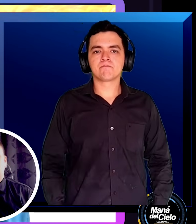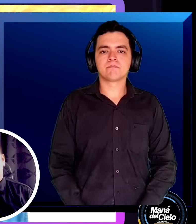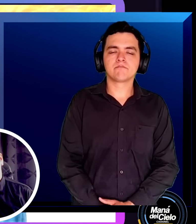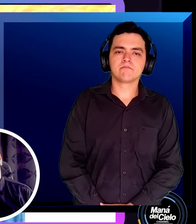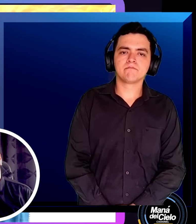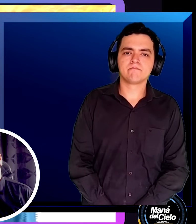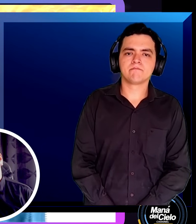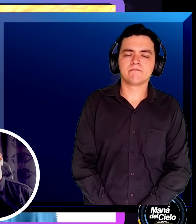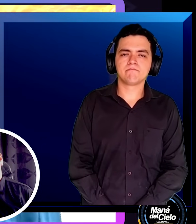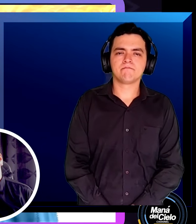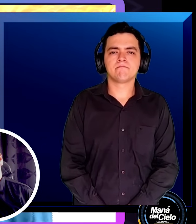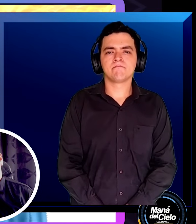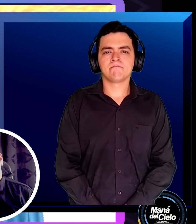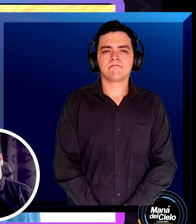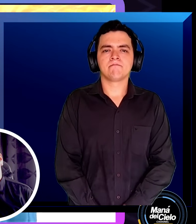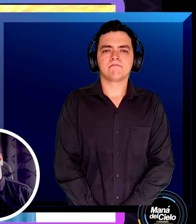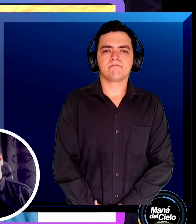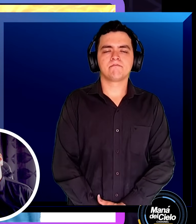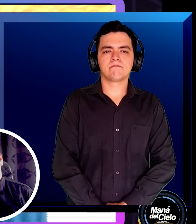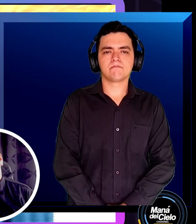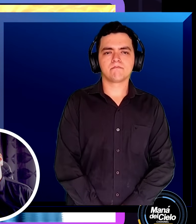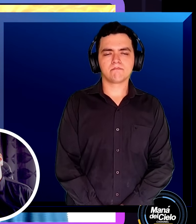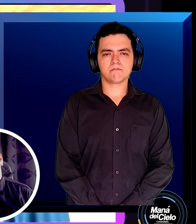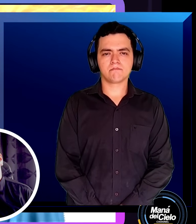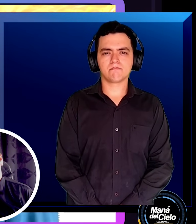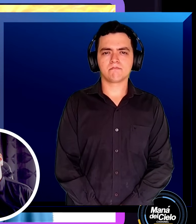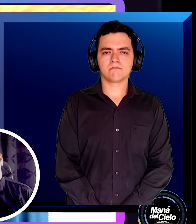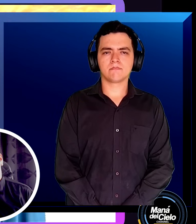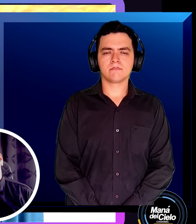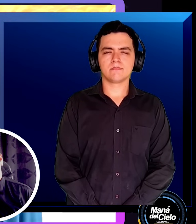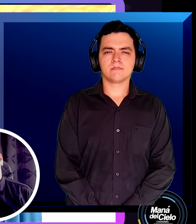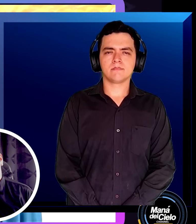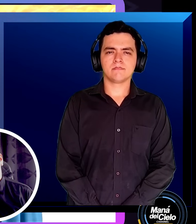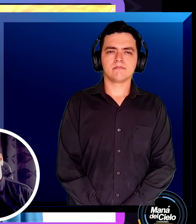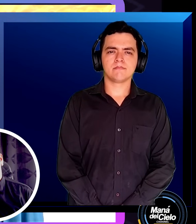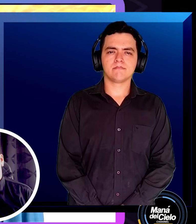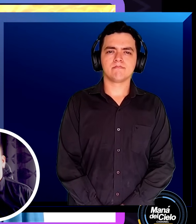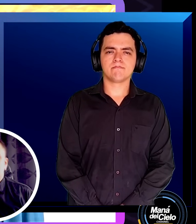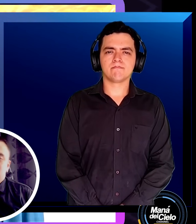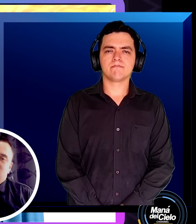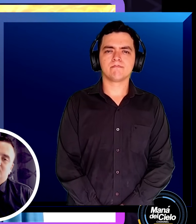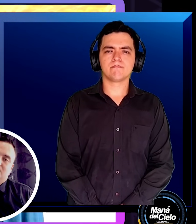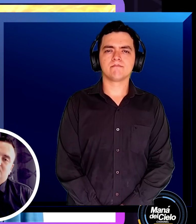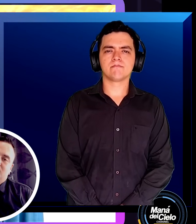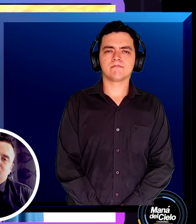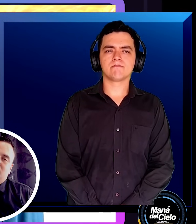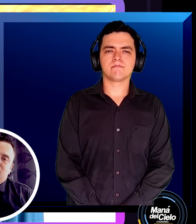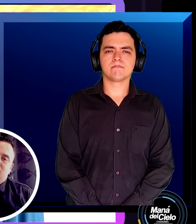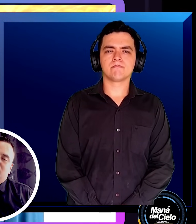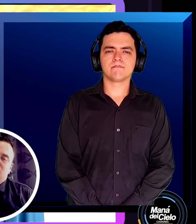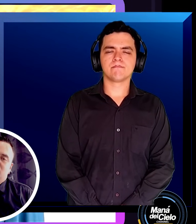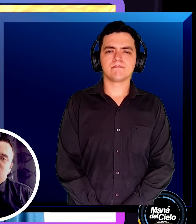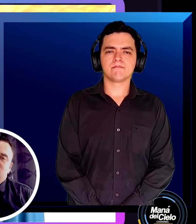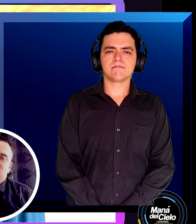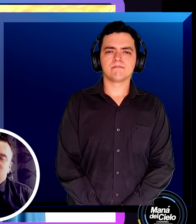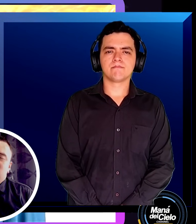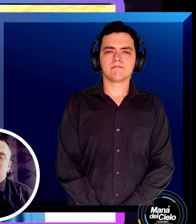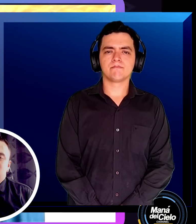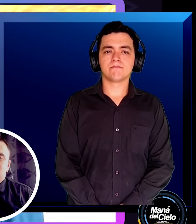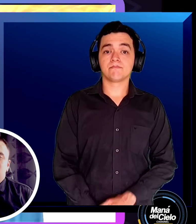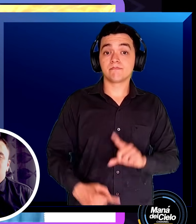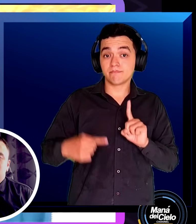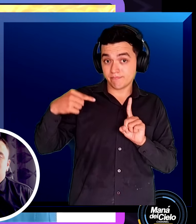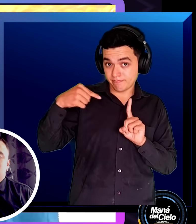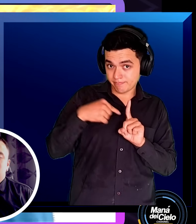El ayuno tenía un propósito. Cuando usted, líder de intercesión, cuando usted organice ayunos en su iglesia, hágalo